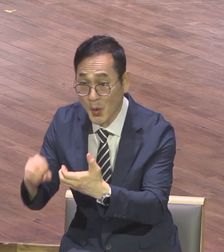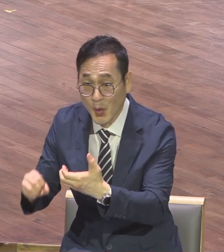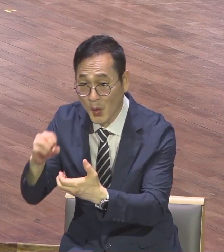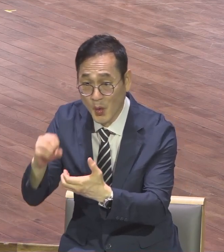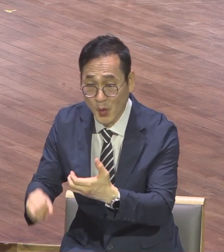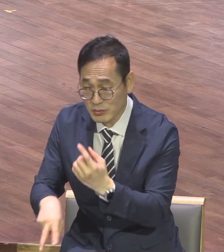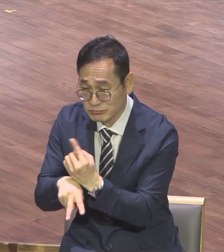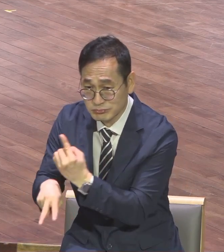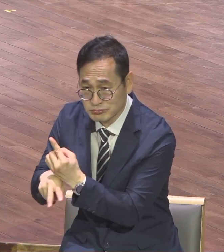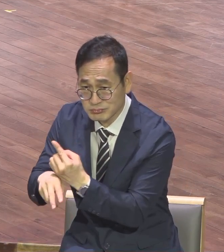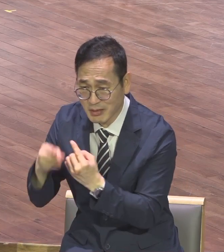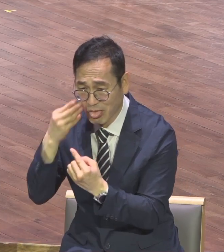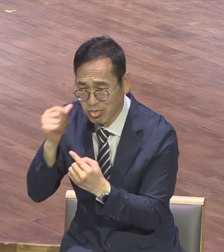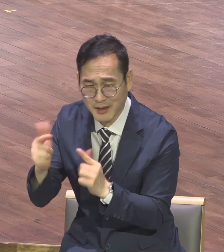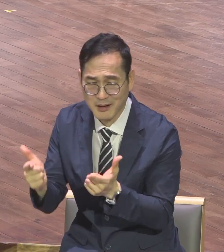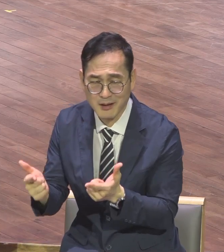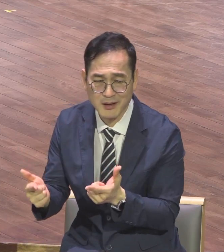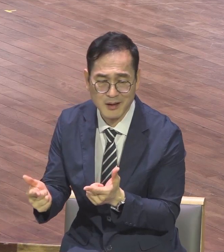있어요.